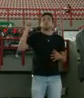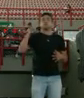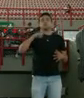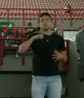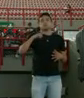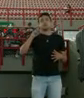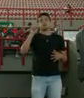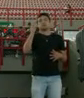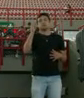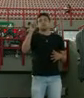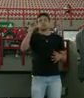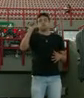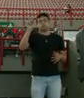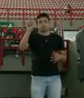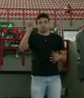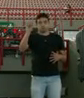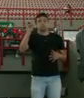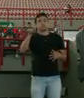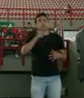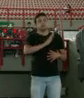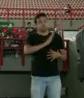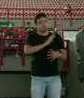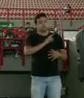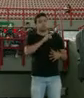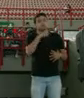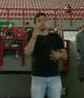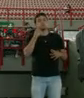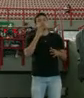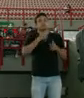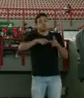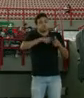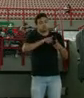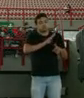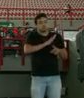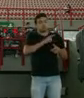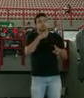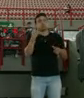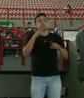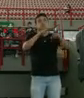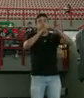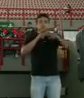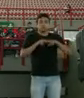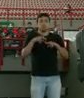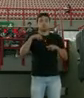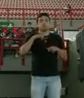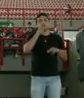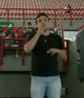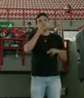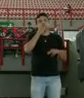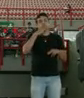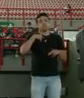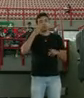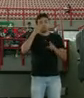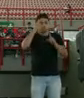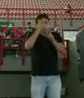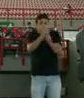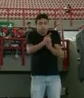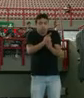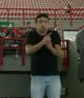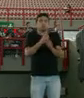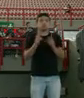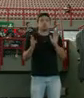gigantismo hipofisário? Cardíaco. Morre por problema de coração. Por isso que no momento em que eu descobri